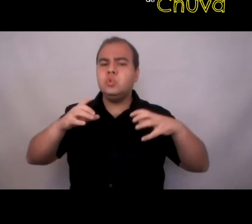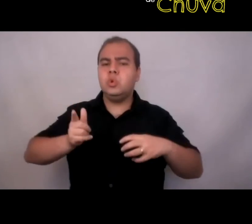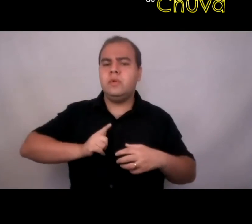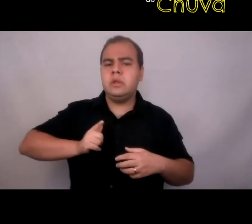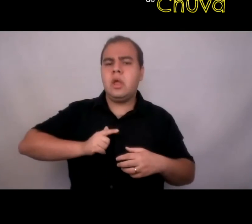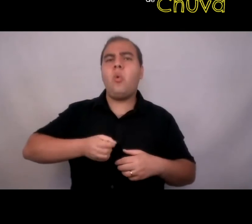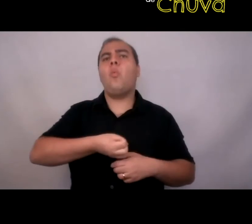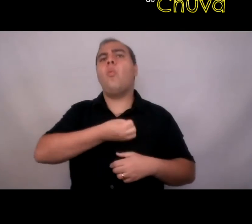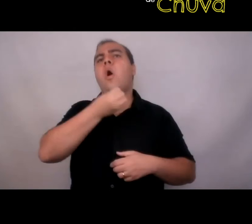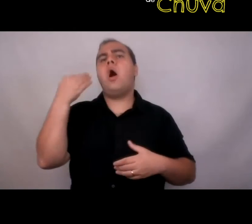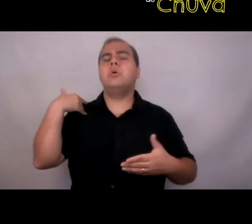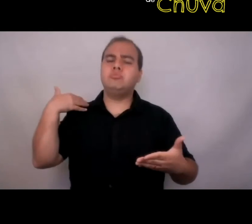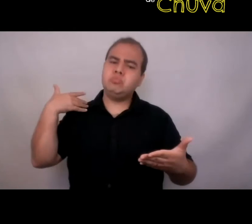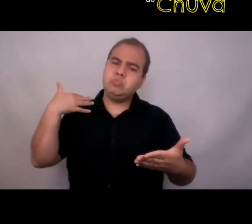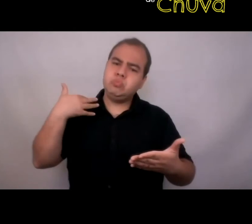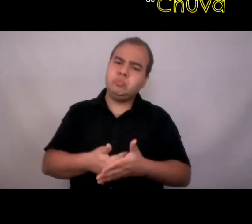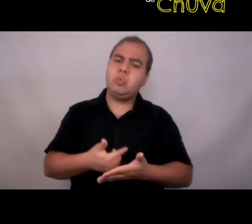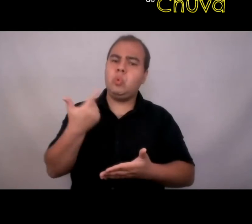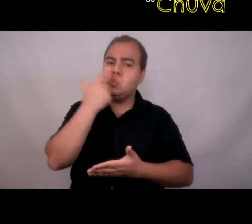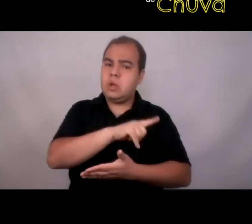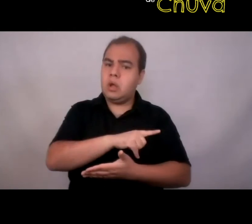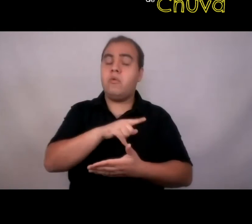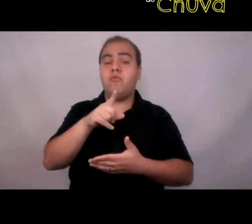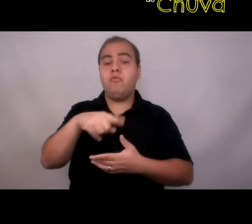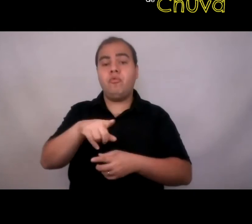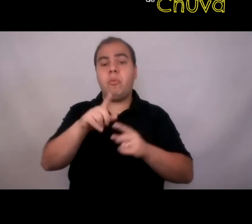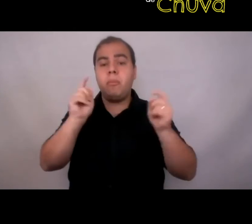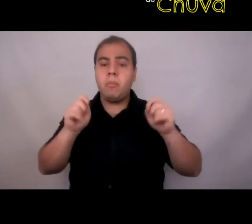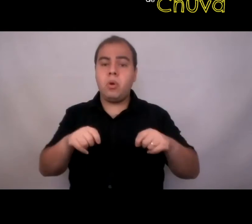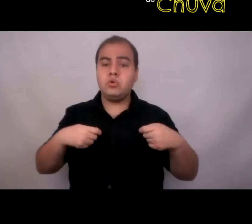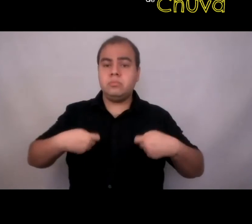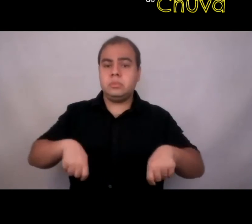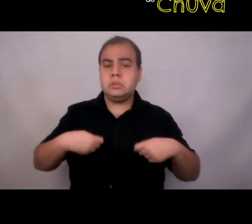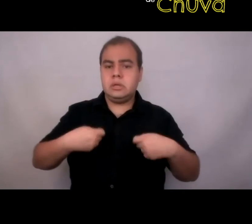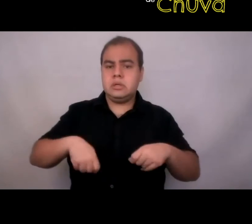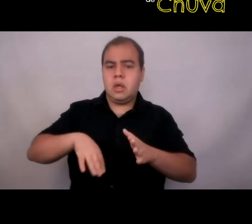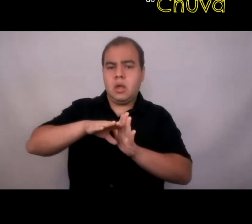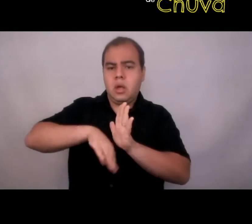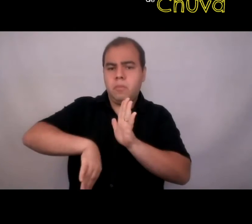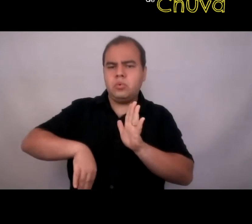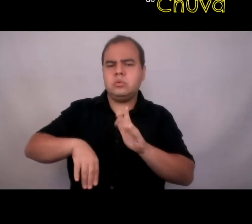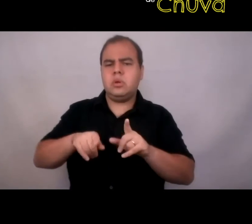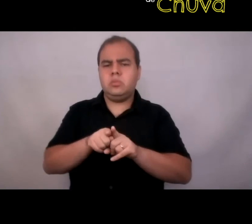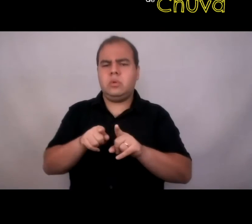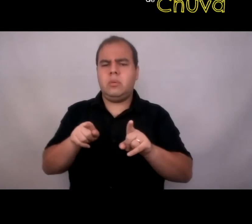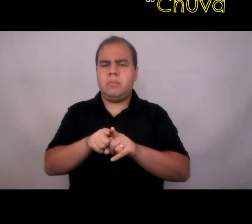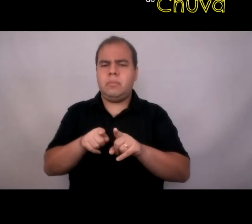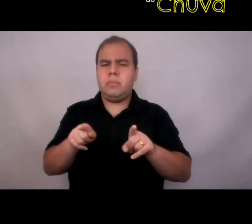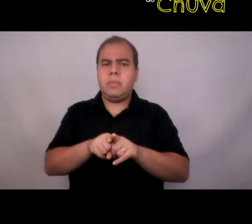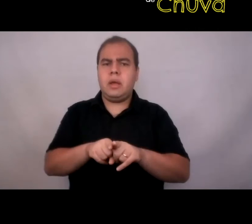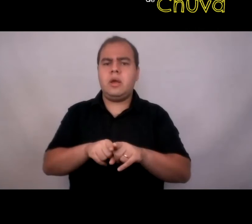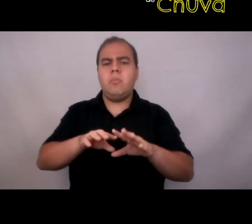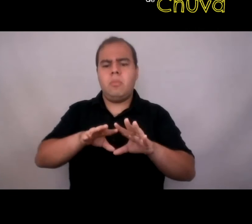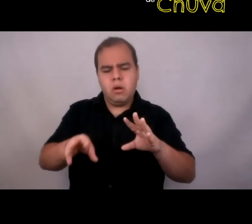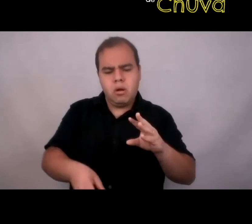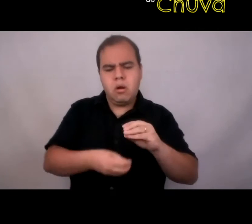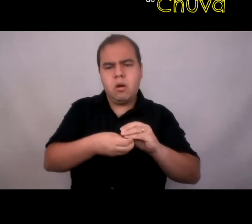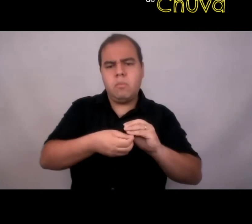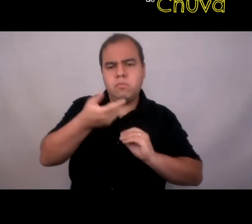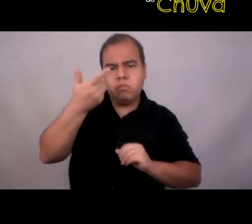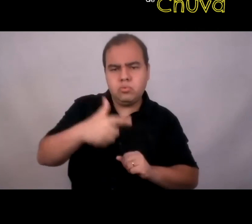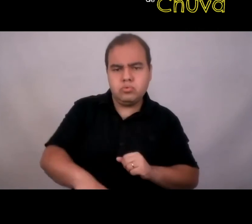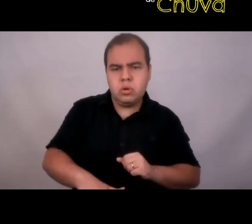que é arrastado, você pode precisar fazer uma remoção da superfície desse substrato e uma reposição, tá?